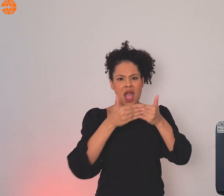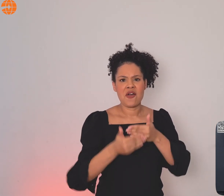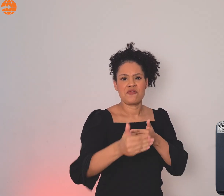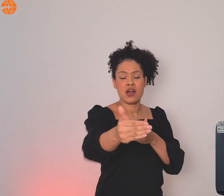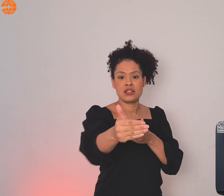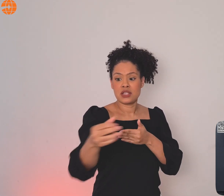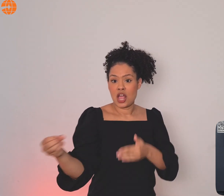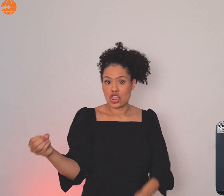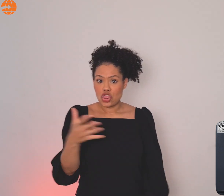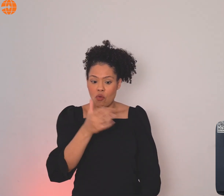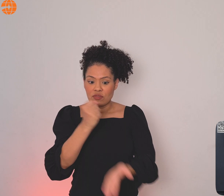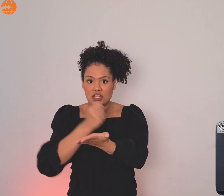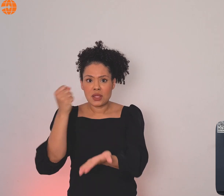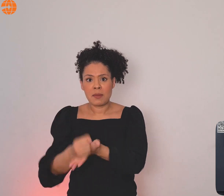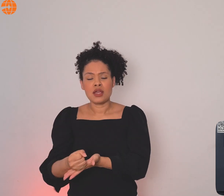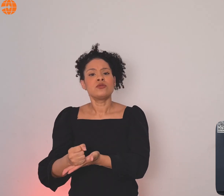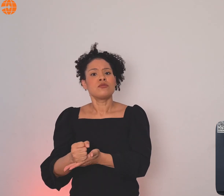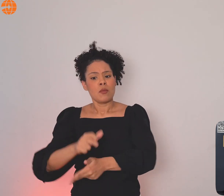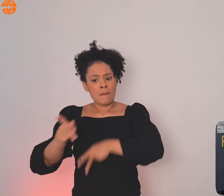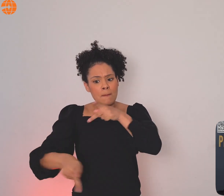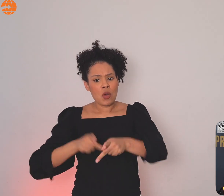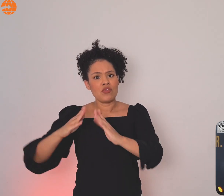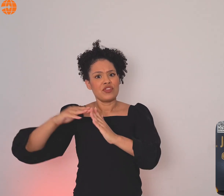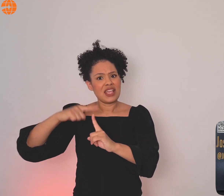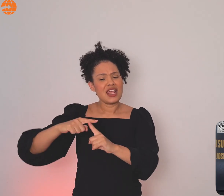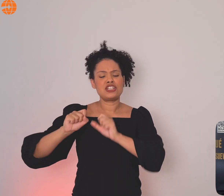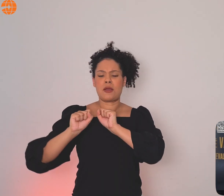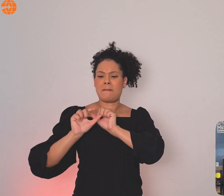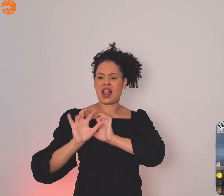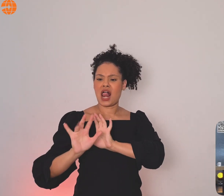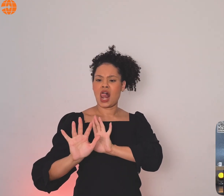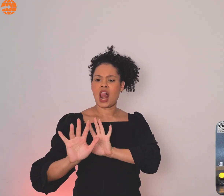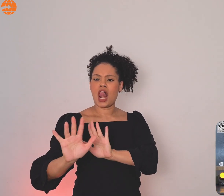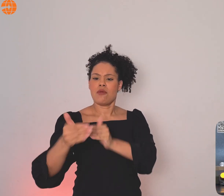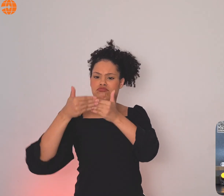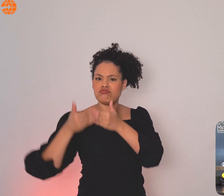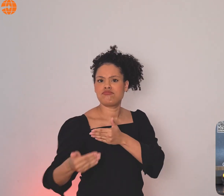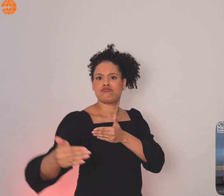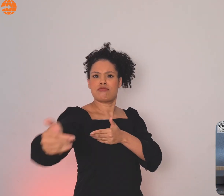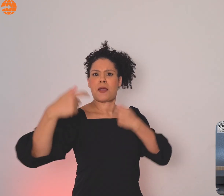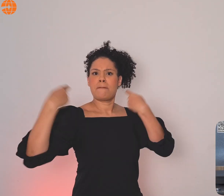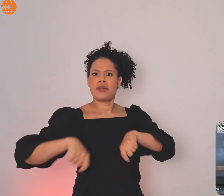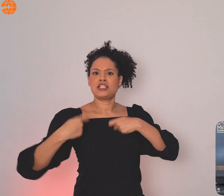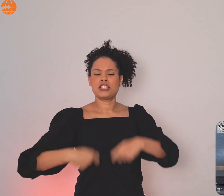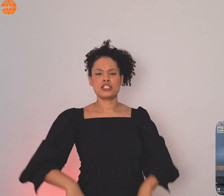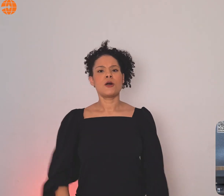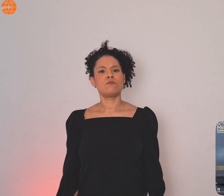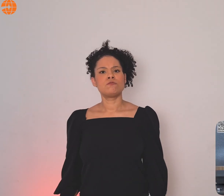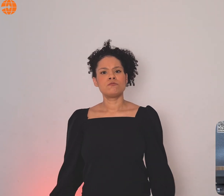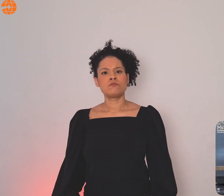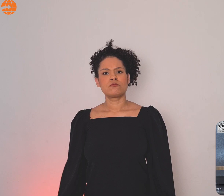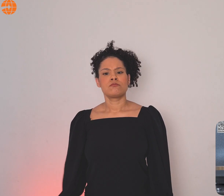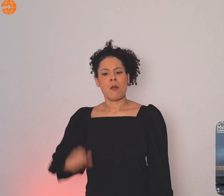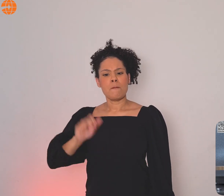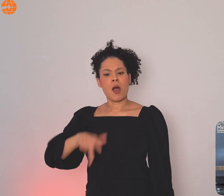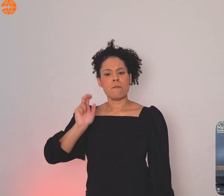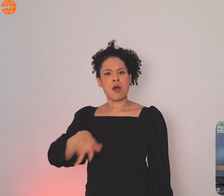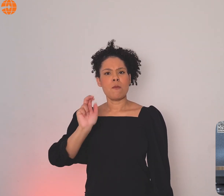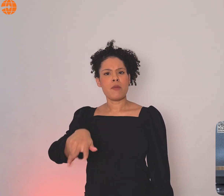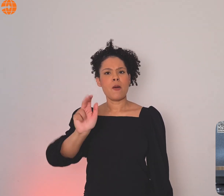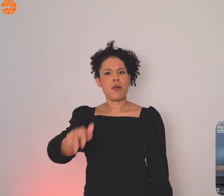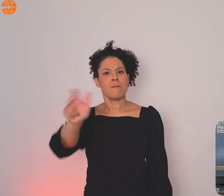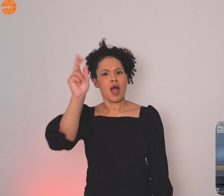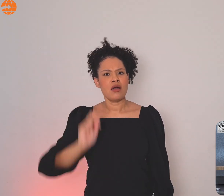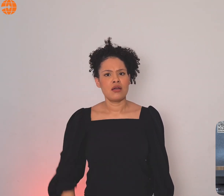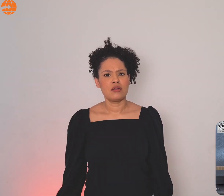marcha. Agora, há um grande problema, presta atenção no que eu vou dizer.